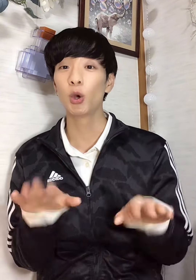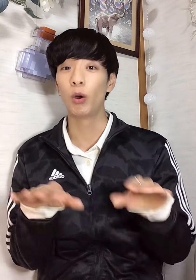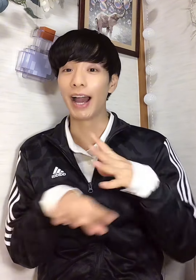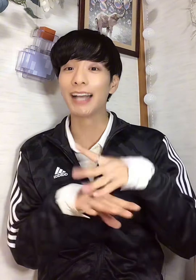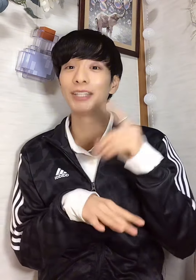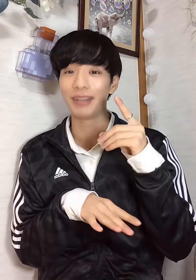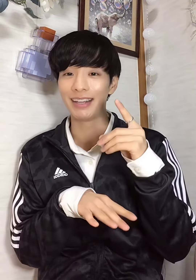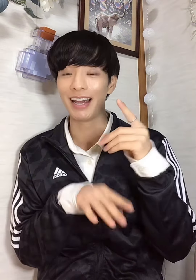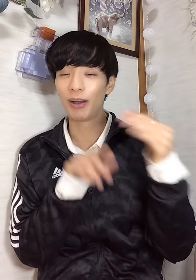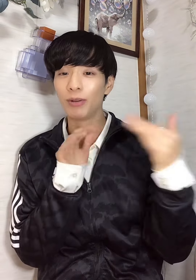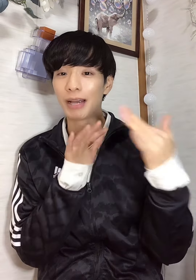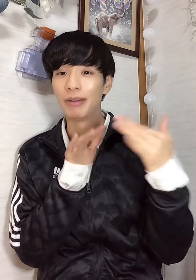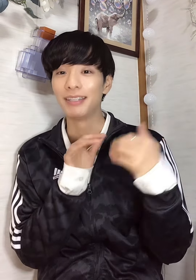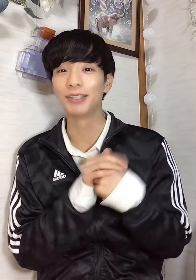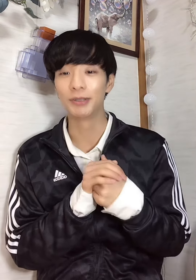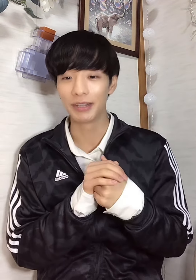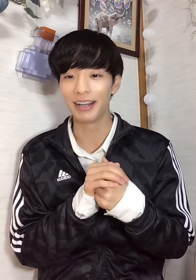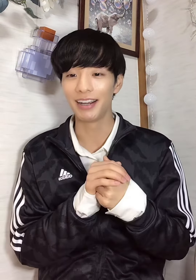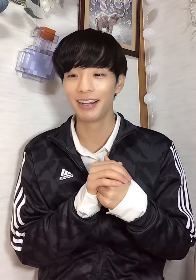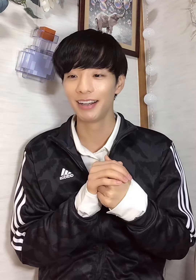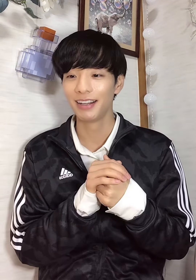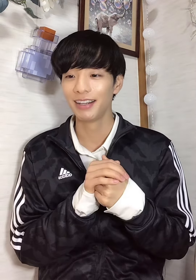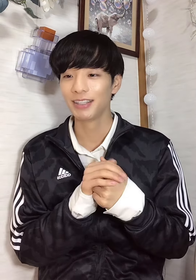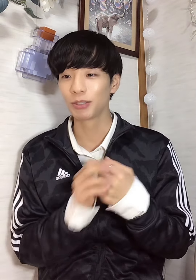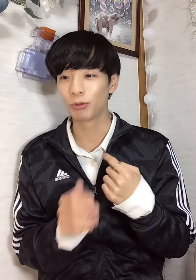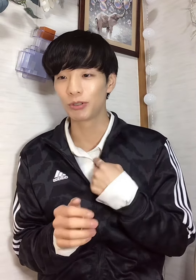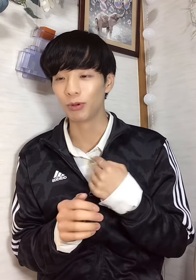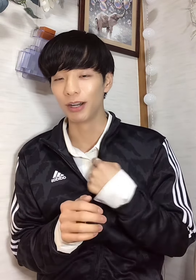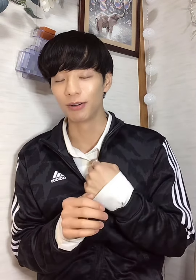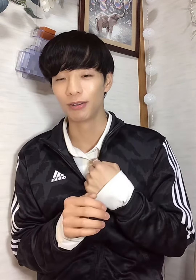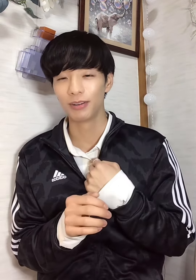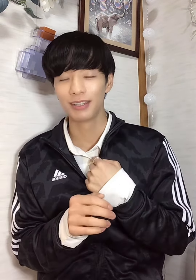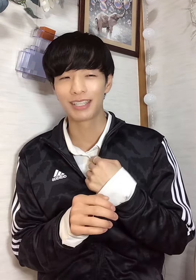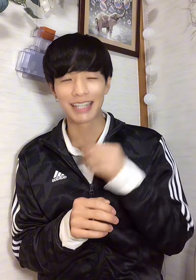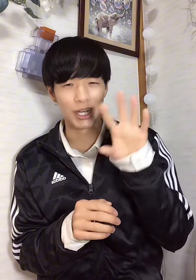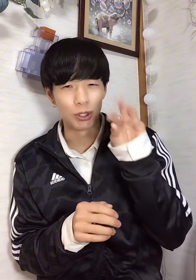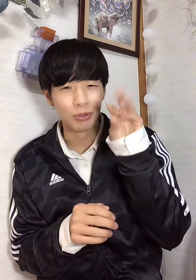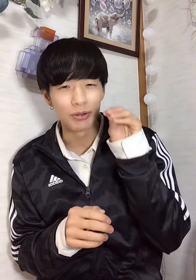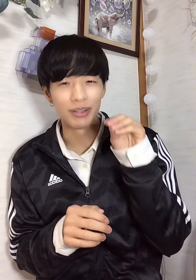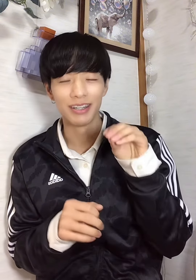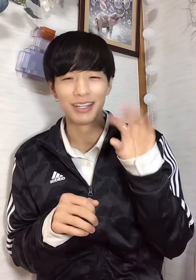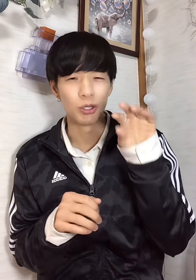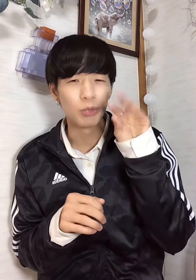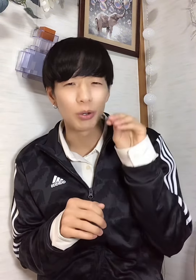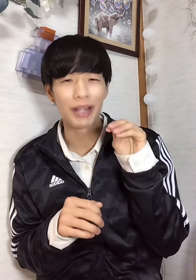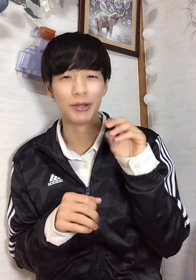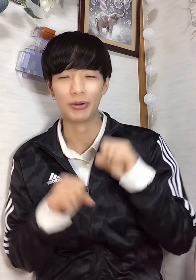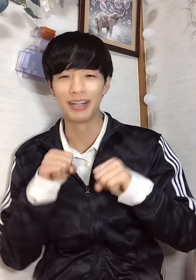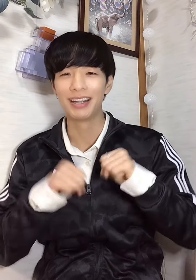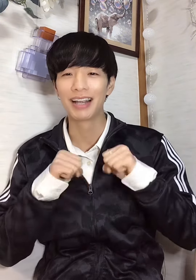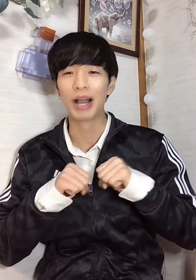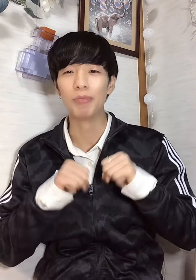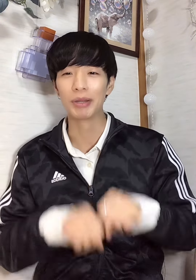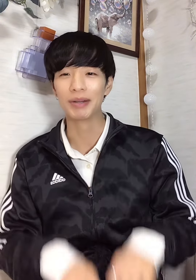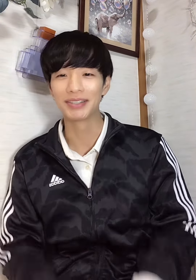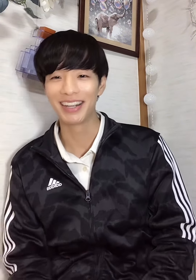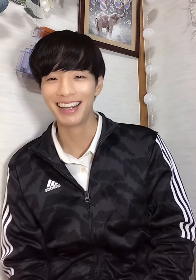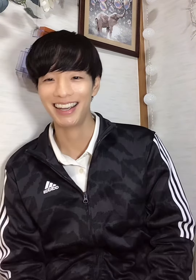今日はね、初めておしゃべりするので、僕もしっかり読み取れるように頑張ります。